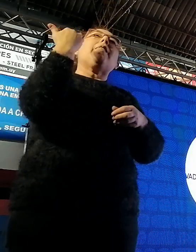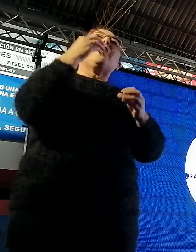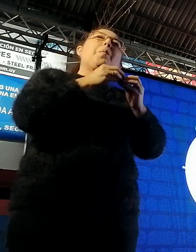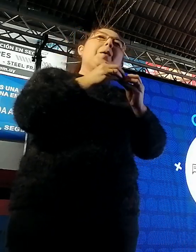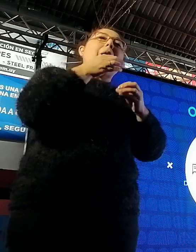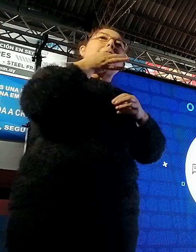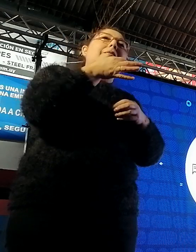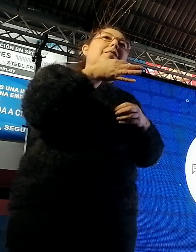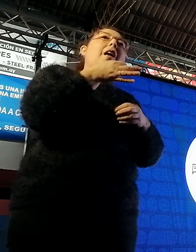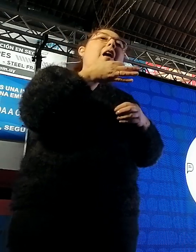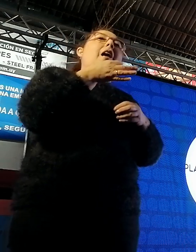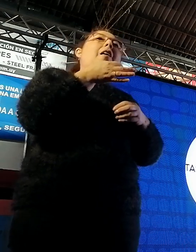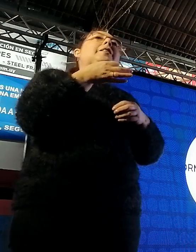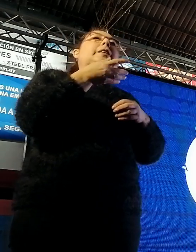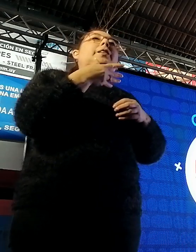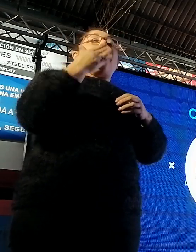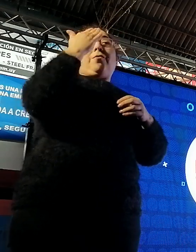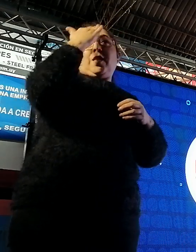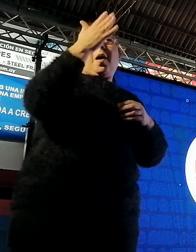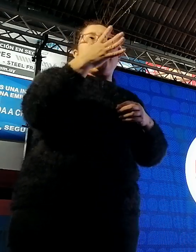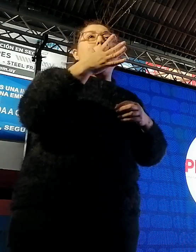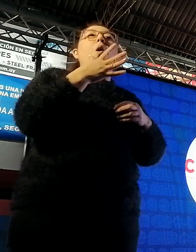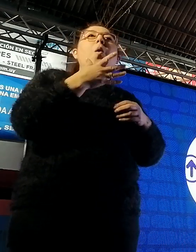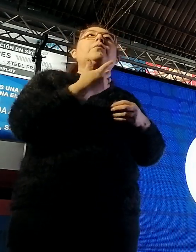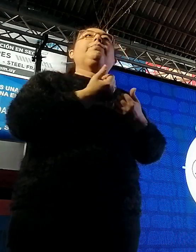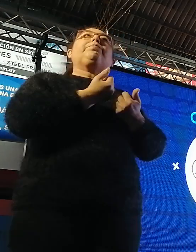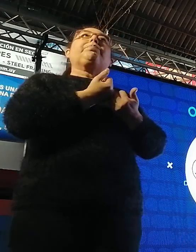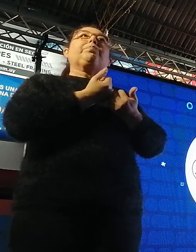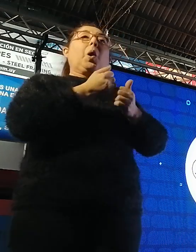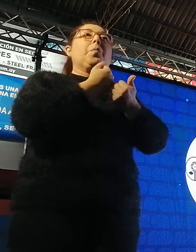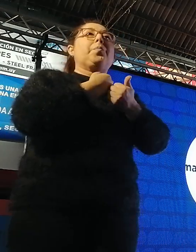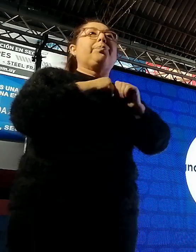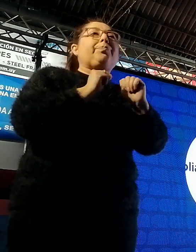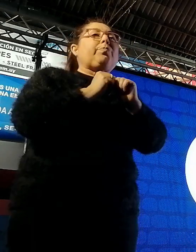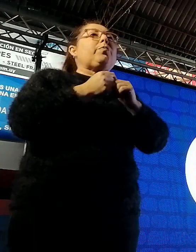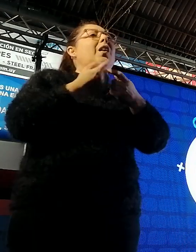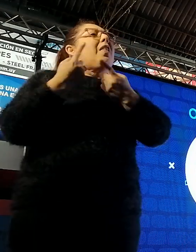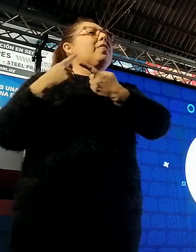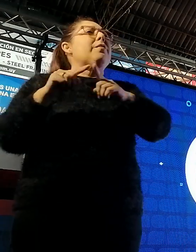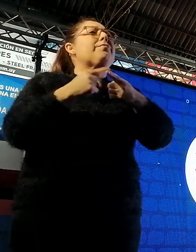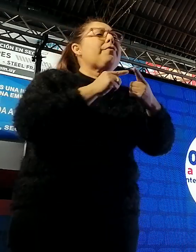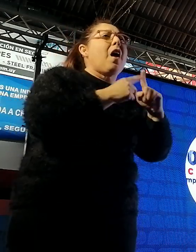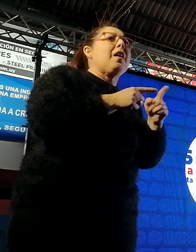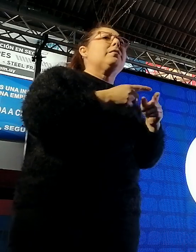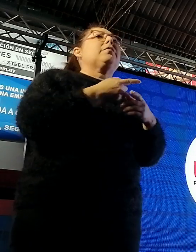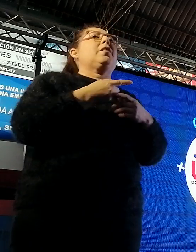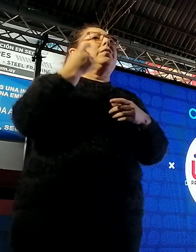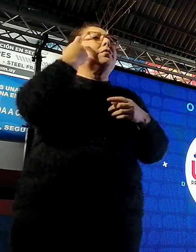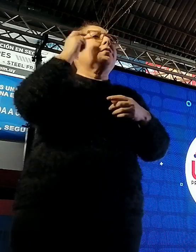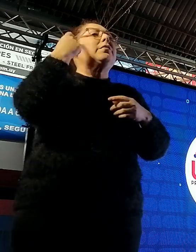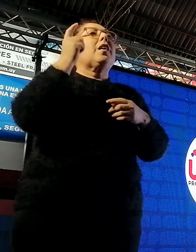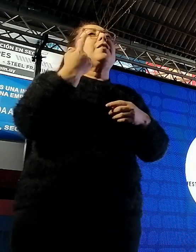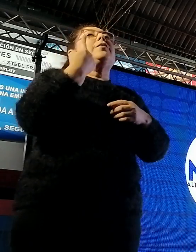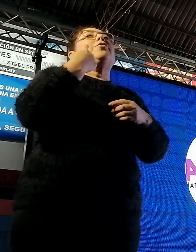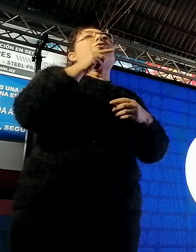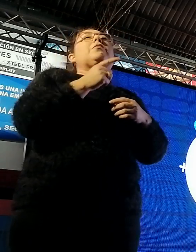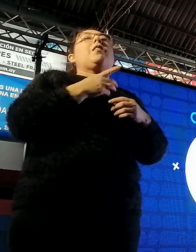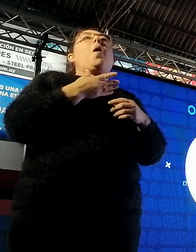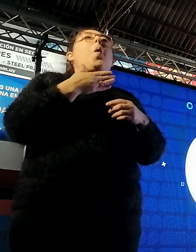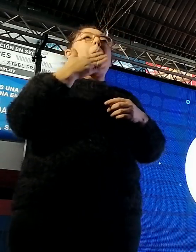el Frente Amplio tiene el privilegio de su pluralismo porque la diversidad de concepciones finalistas no constituye